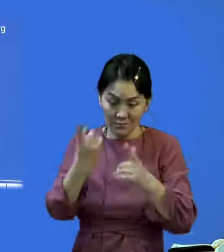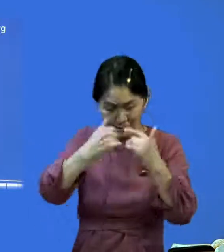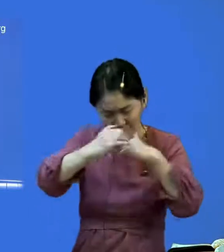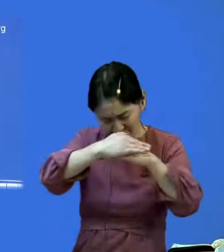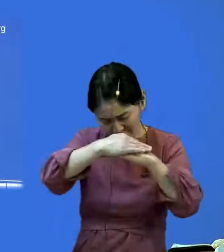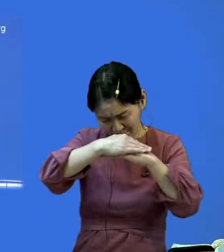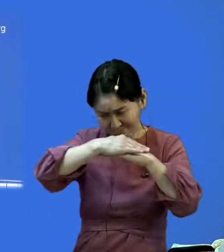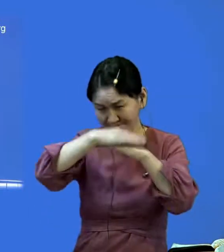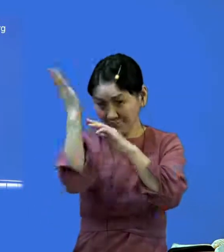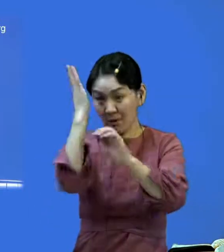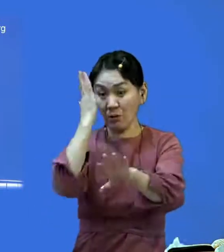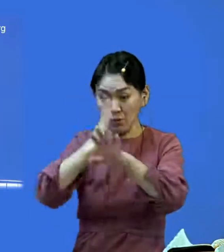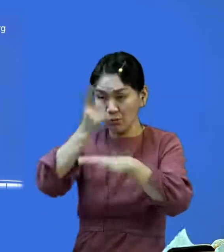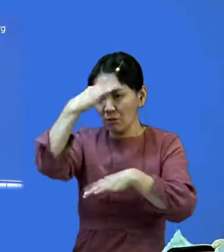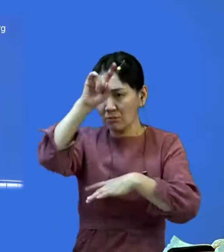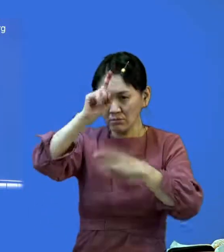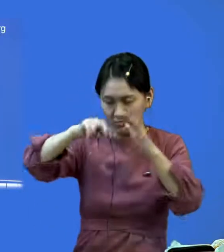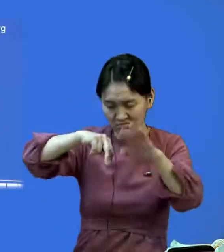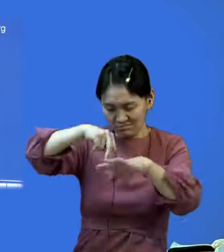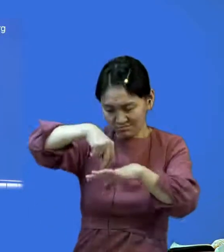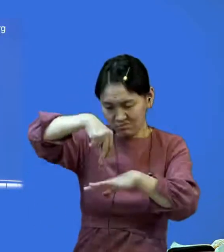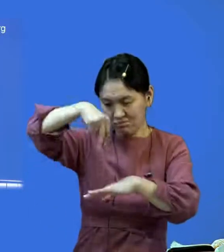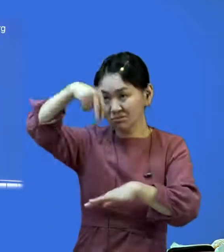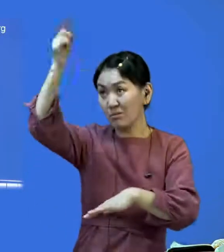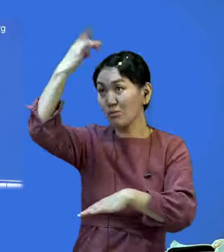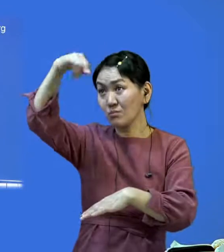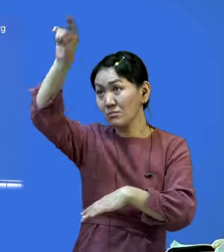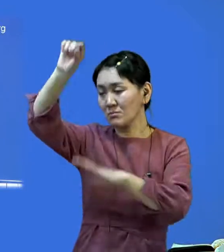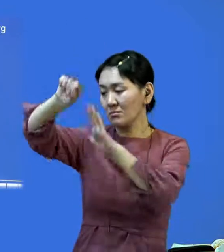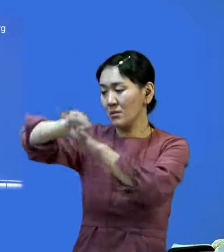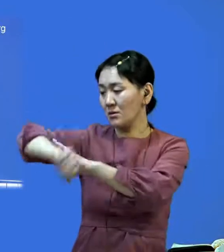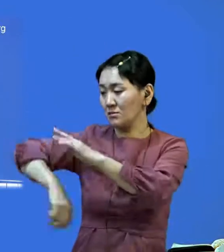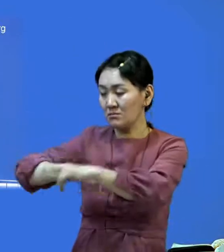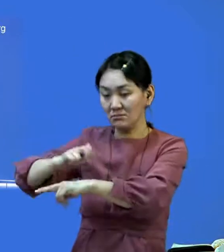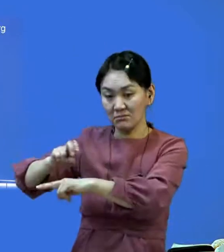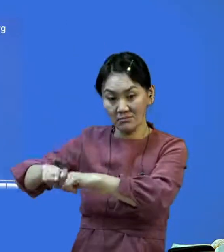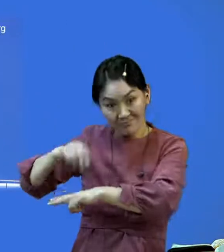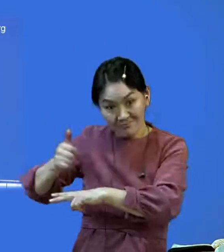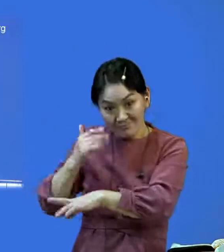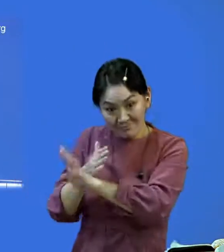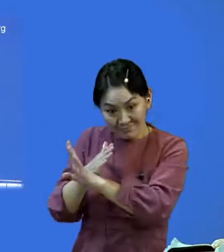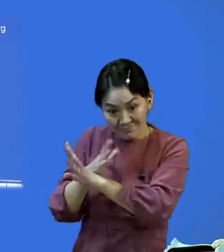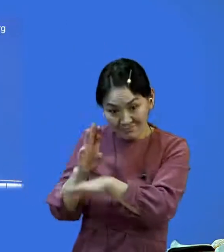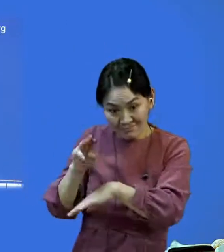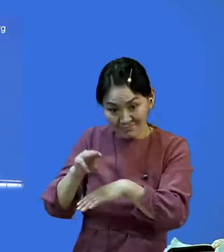амлаад тэнгэрт одоод бурхны баруун гартаа заларчихсан байгаа үст тэ.